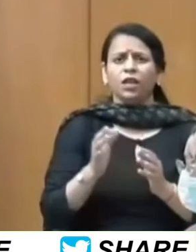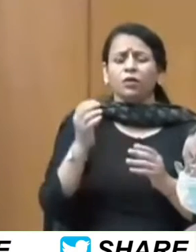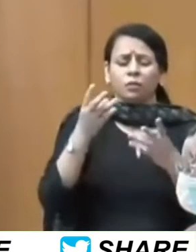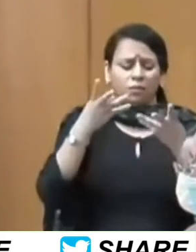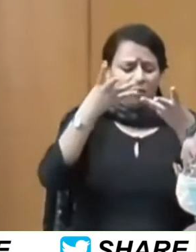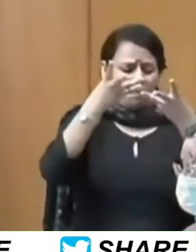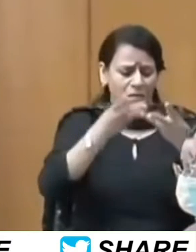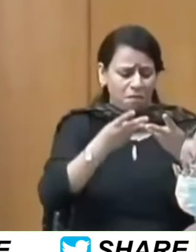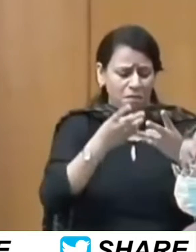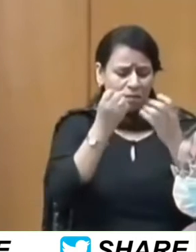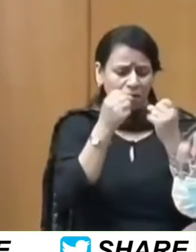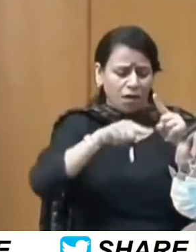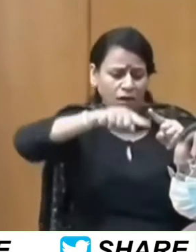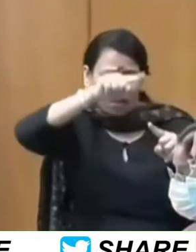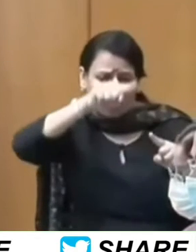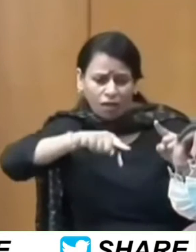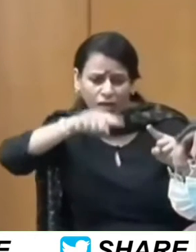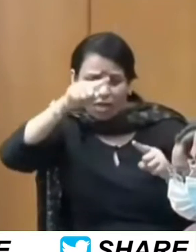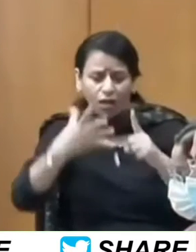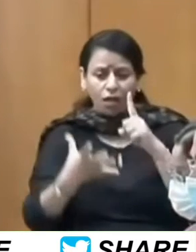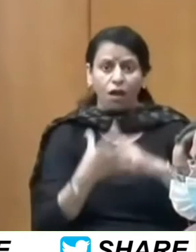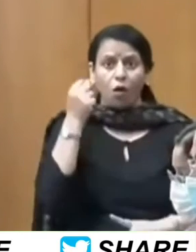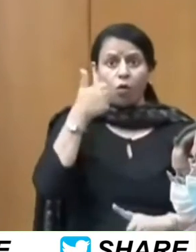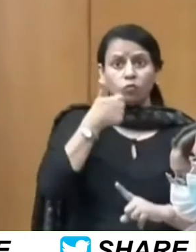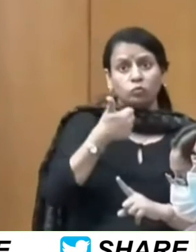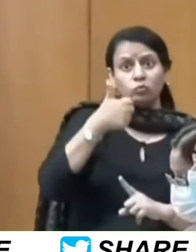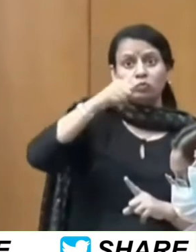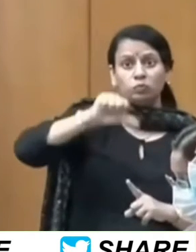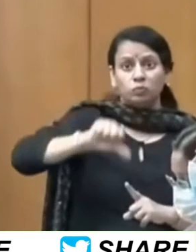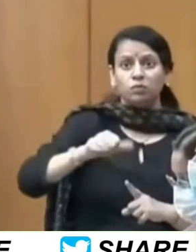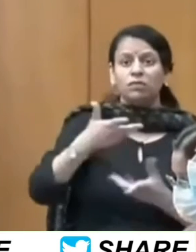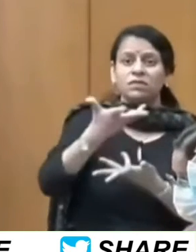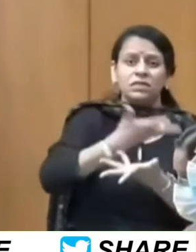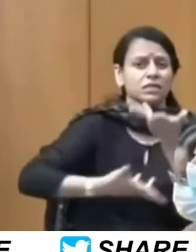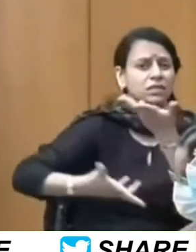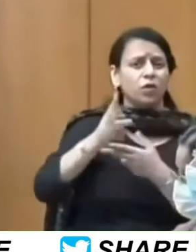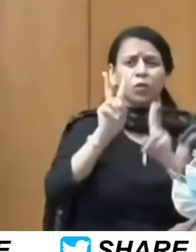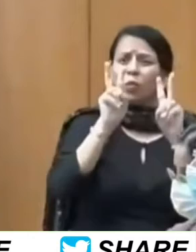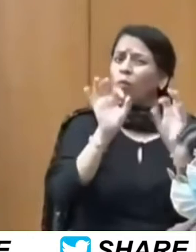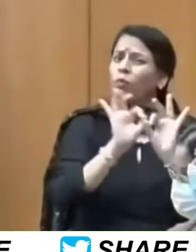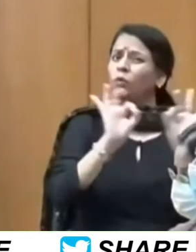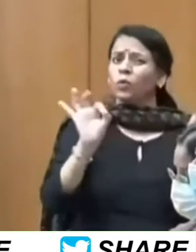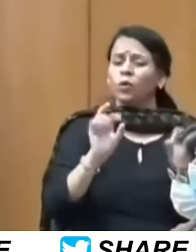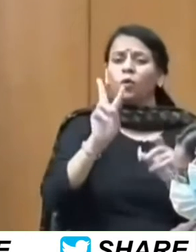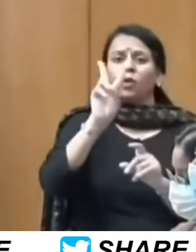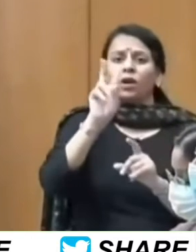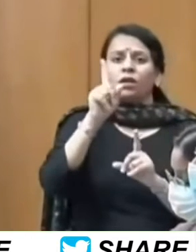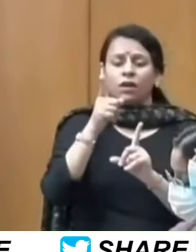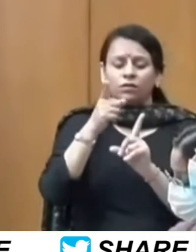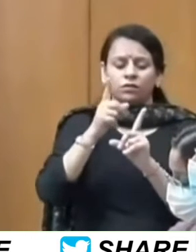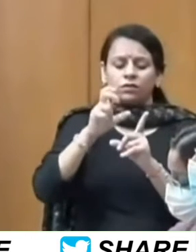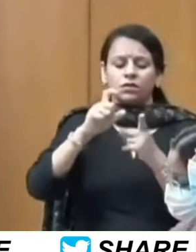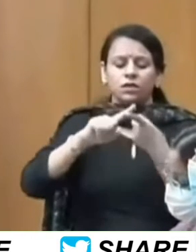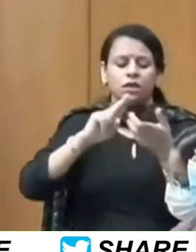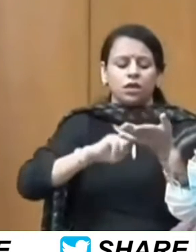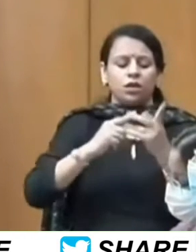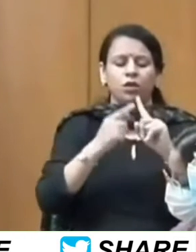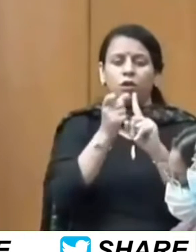आंकड़ा प्राप्ति करने का एक मसौदा नहीं है, ये 21वीं सदी को